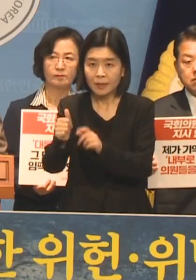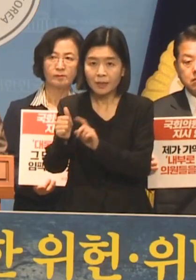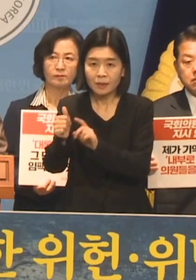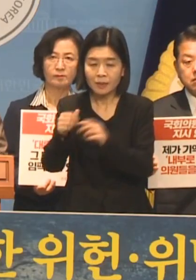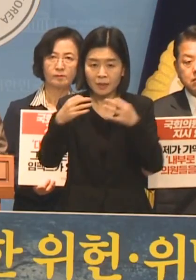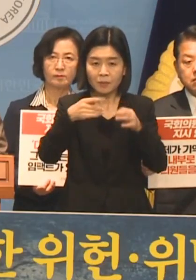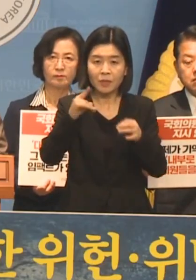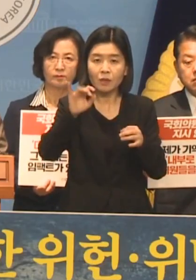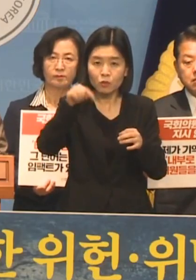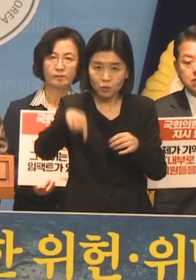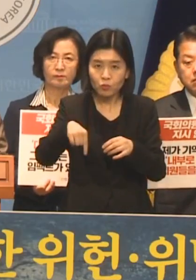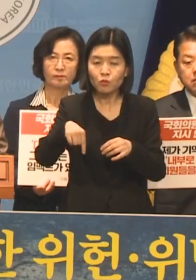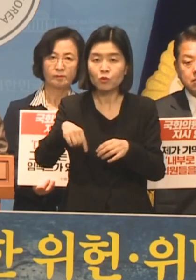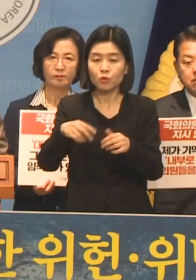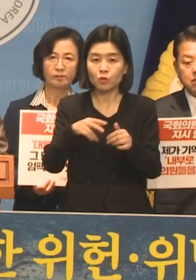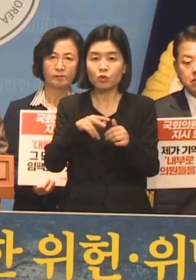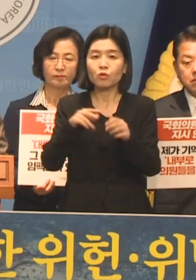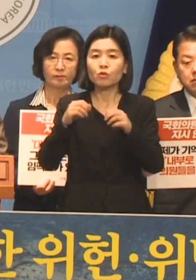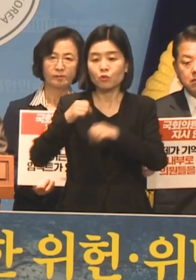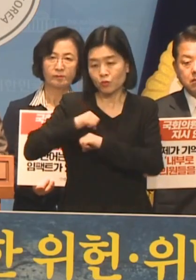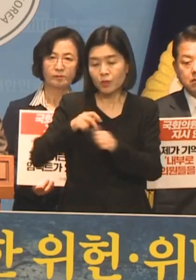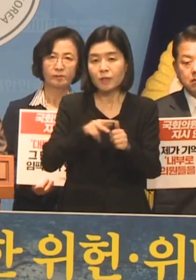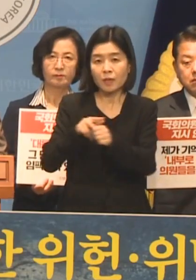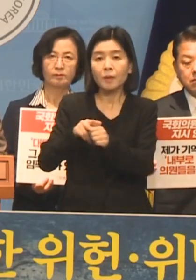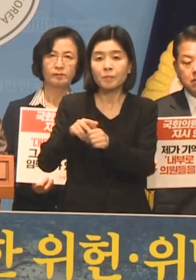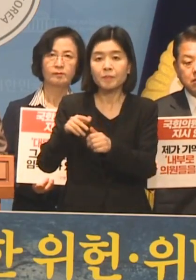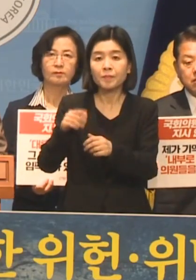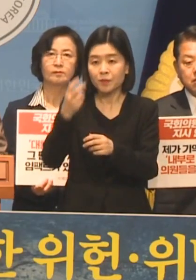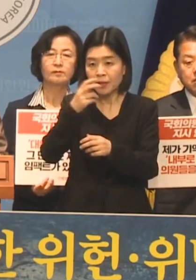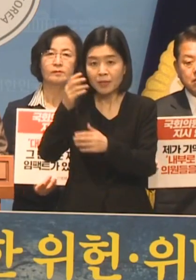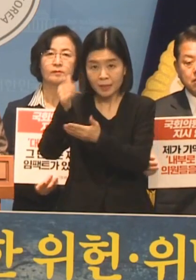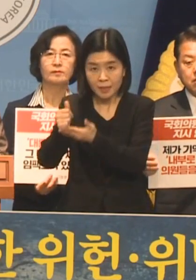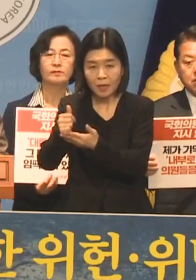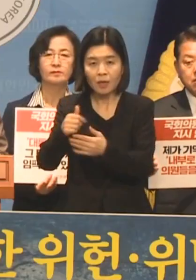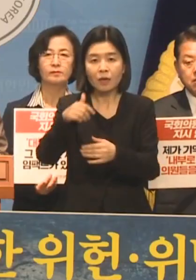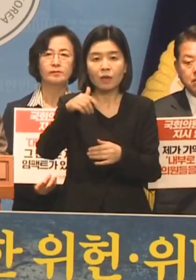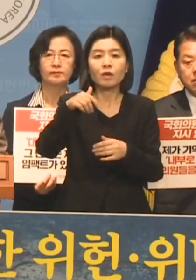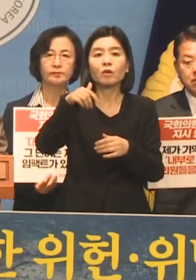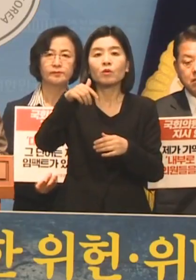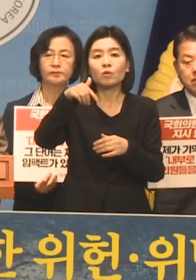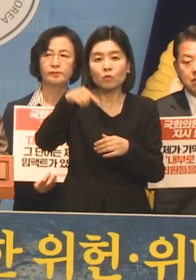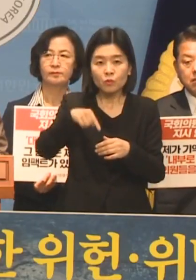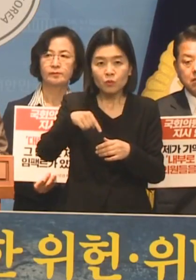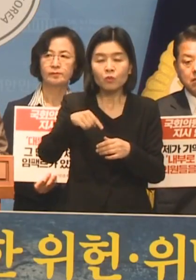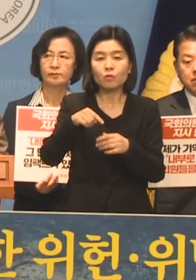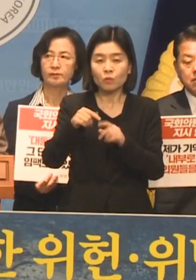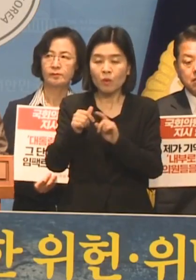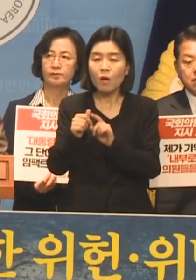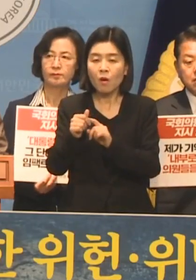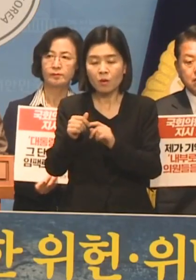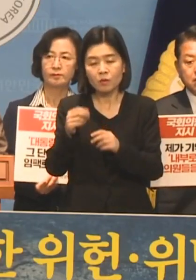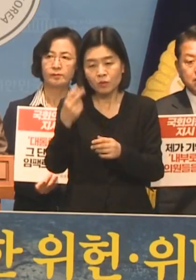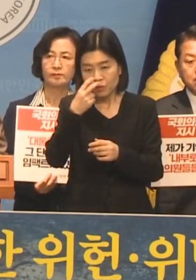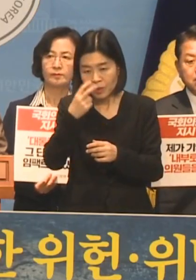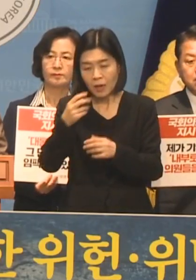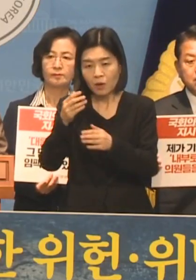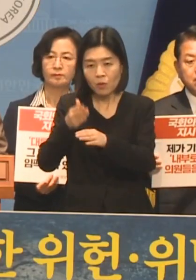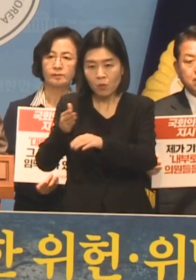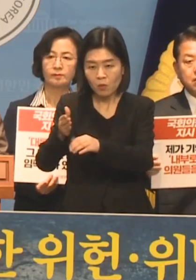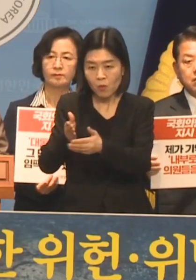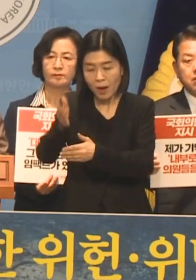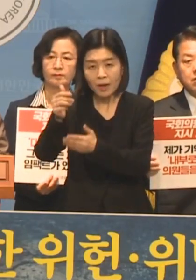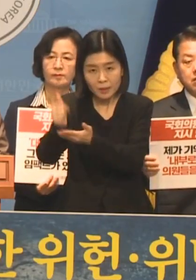김대우 전 방첩사령부 수사단장, 구민혜 방첩사령부 수사조정과장 등 주요